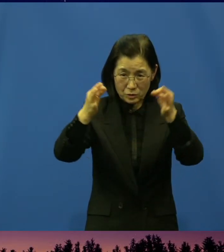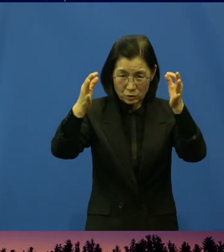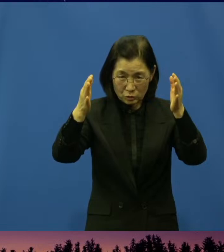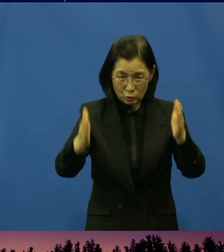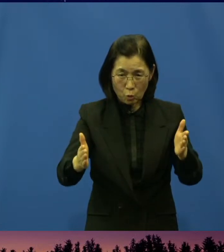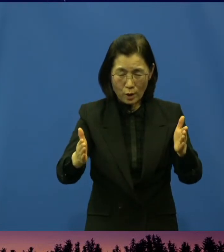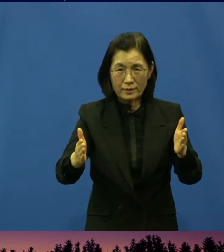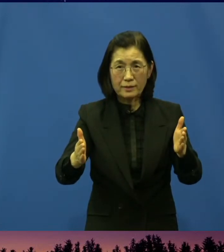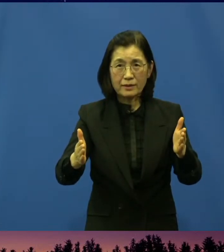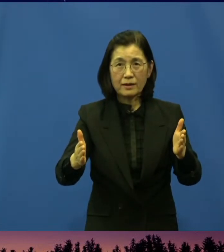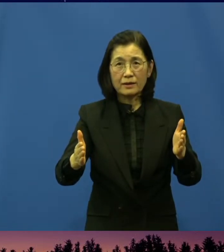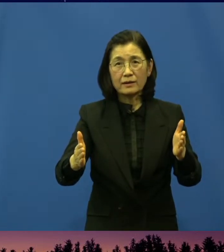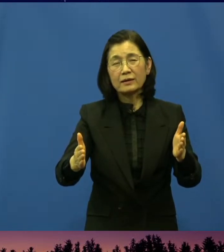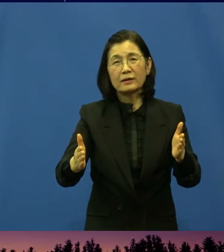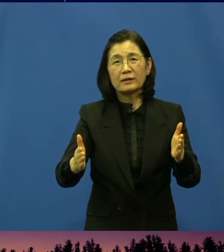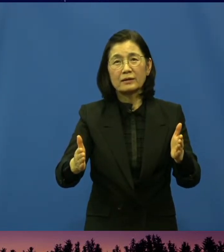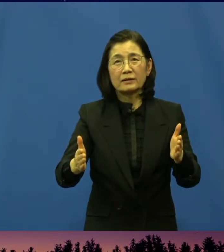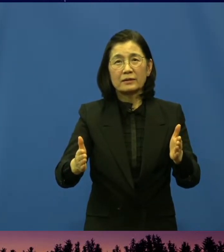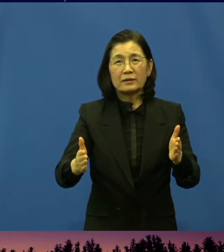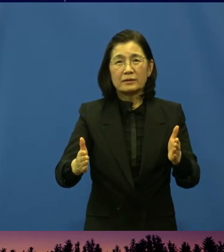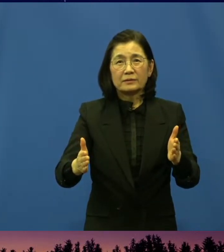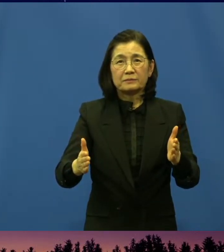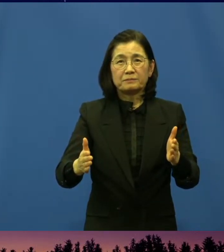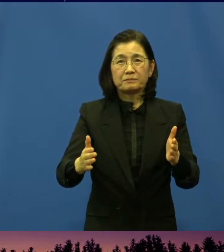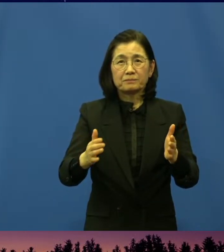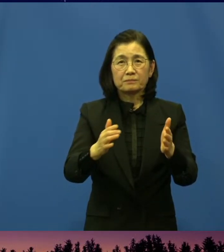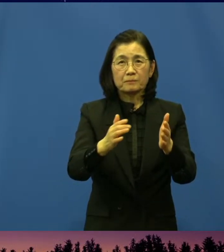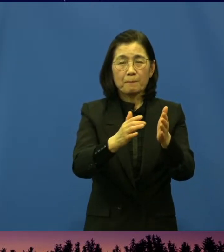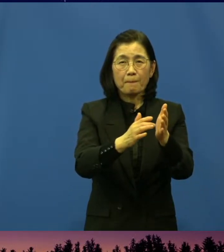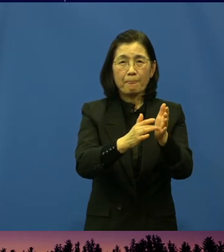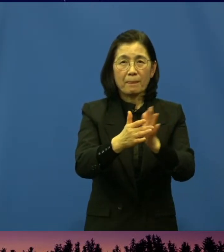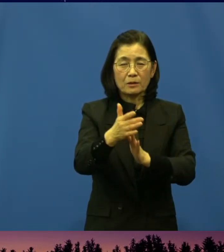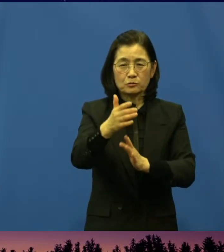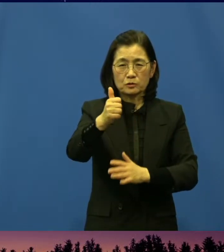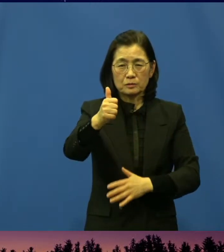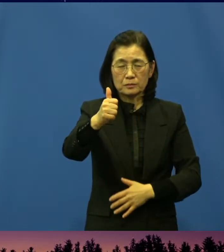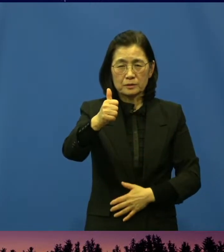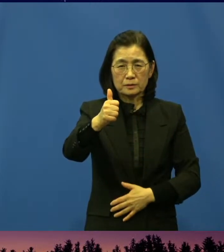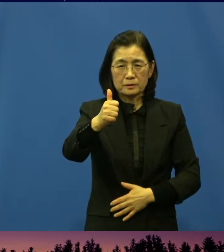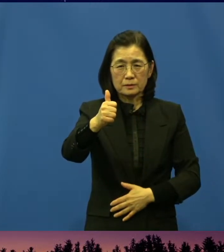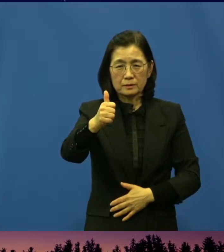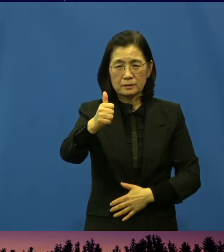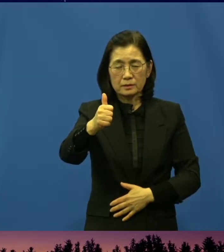공생애가 시작되자마자 당신은 십자가 행이에요. 직행이에요, 직행.